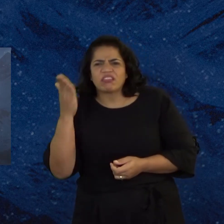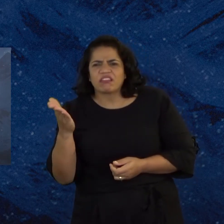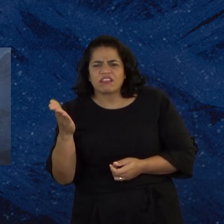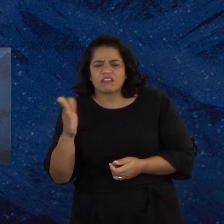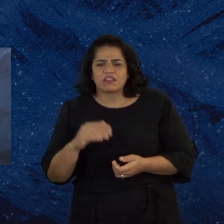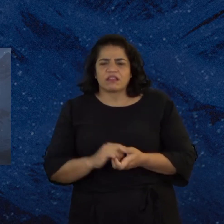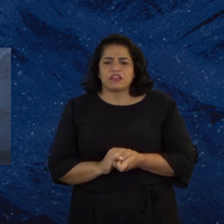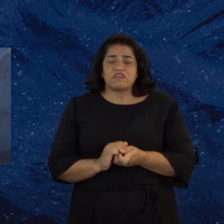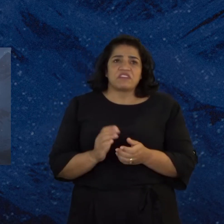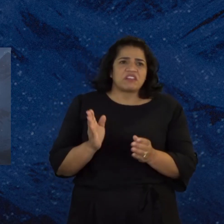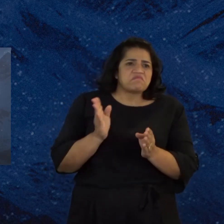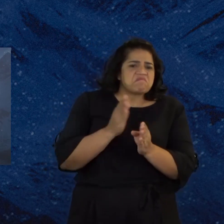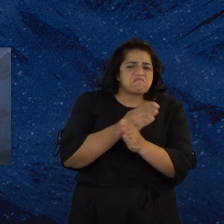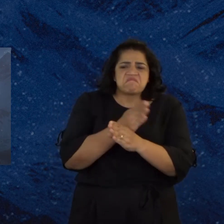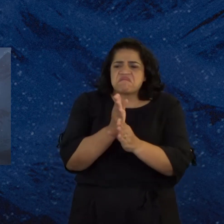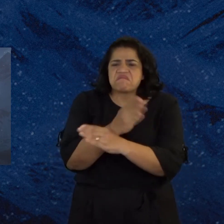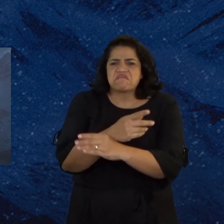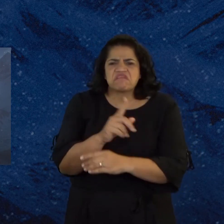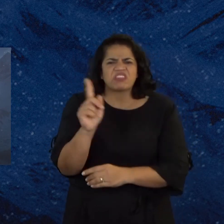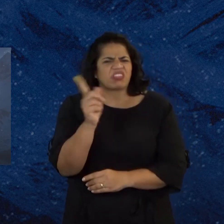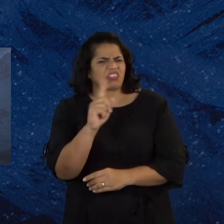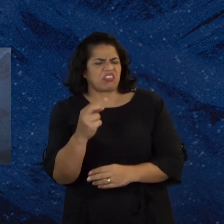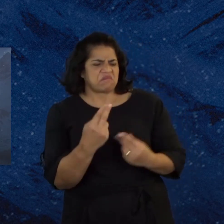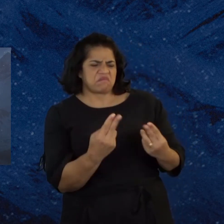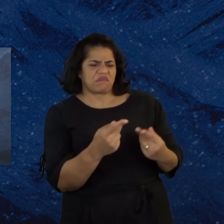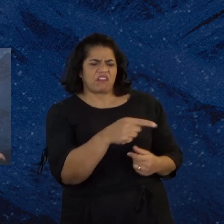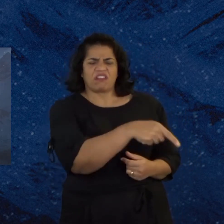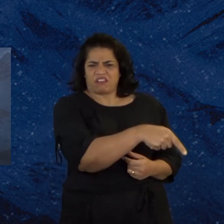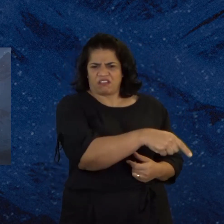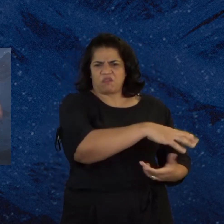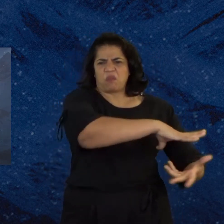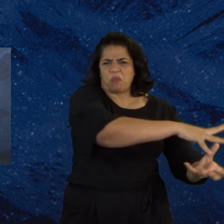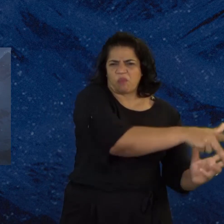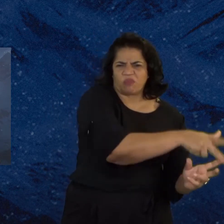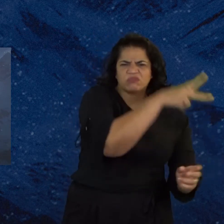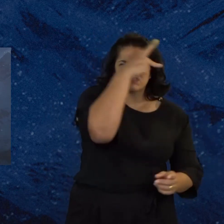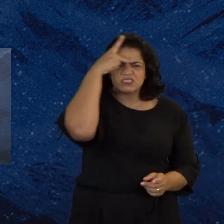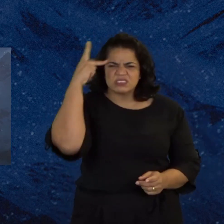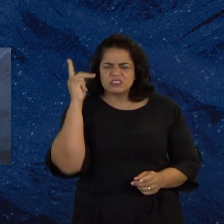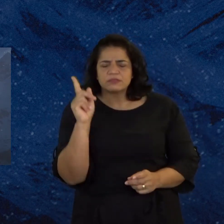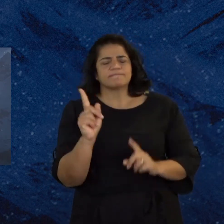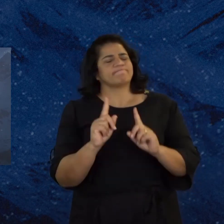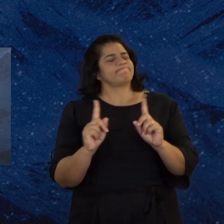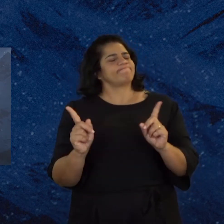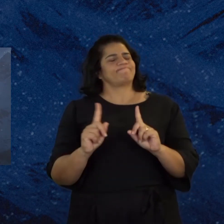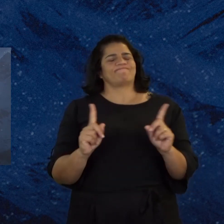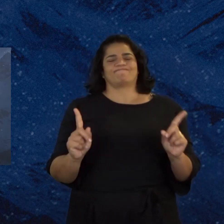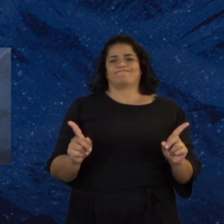do mundo são levadas. Qualquer coisa engana, ilude as pessoas, e elas correm atrás daquelas coisas.